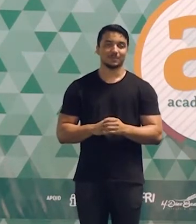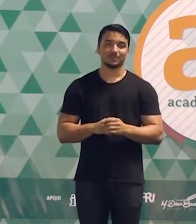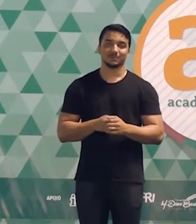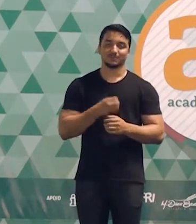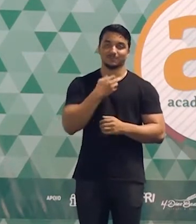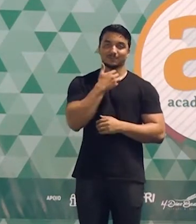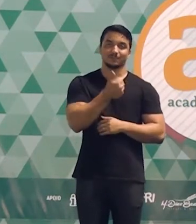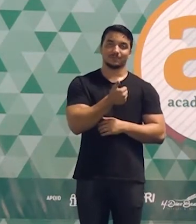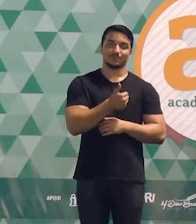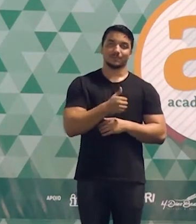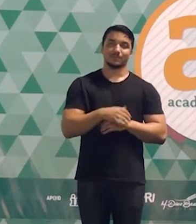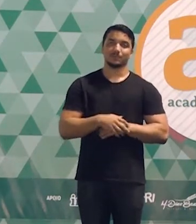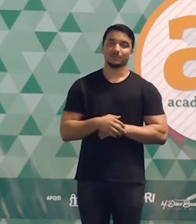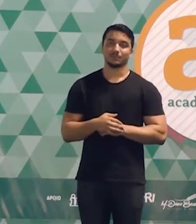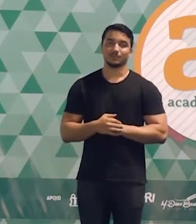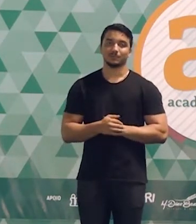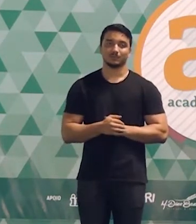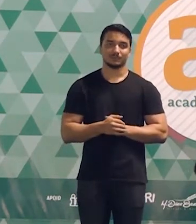Tudo bem com você?